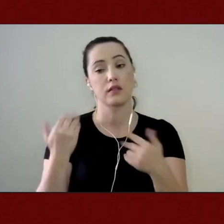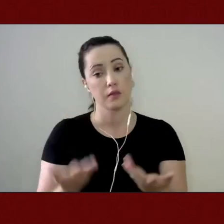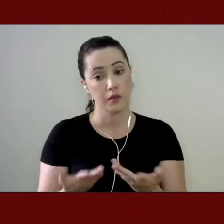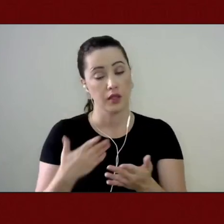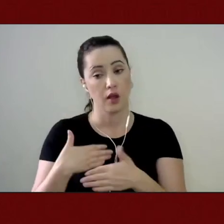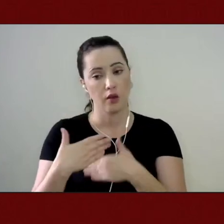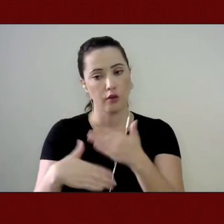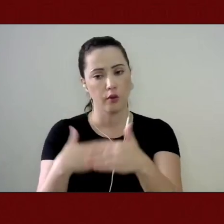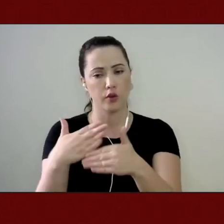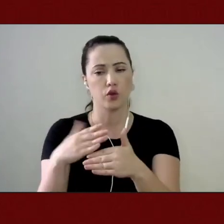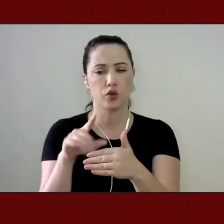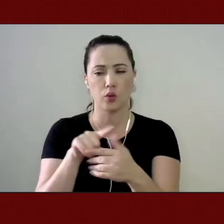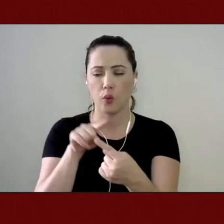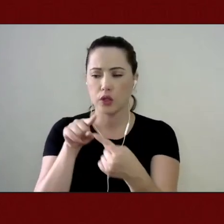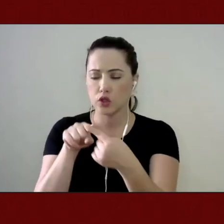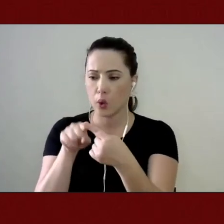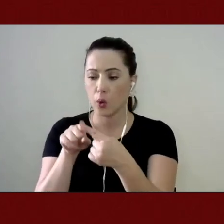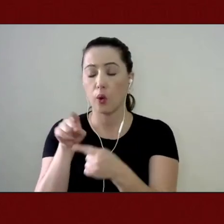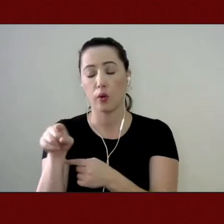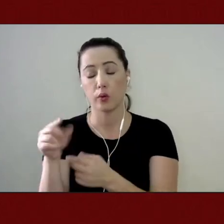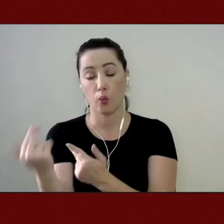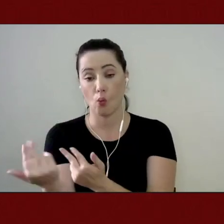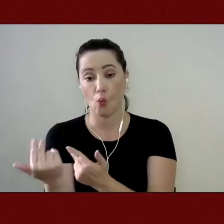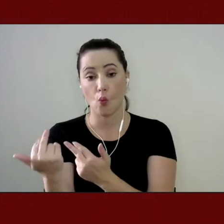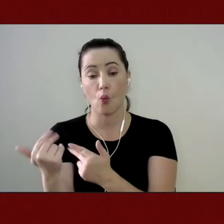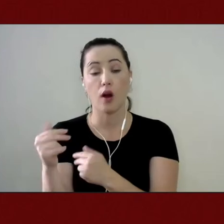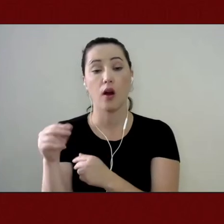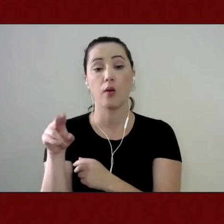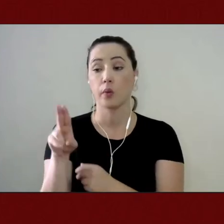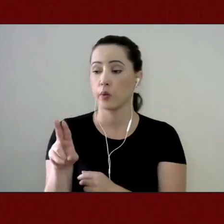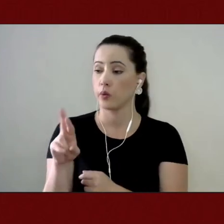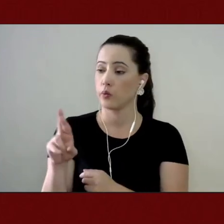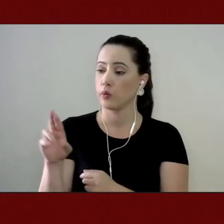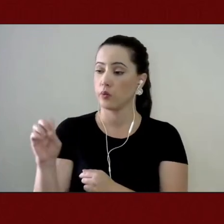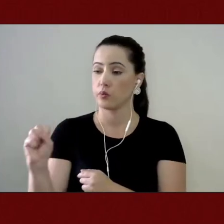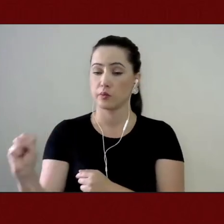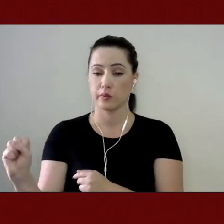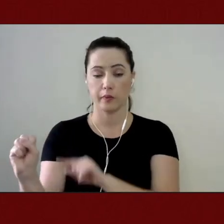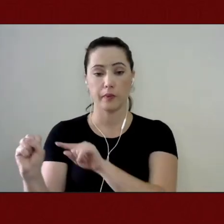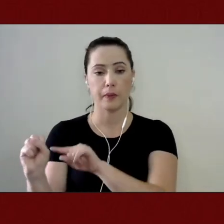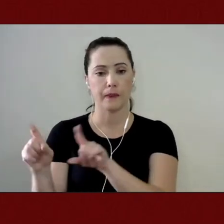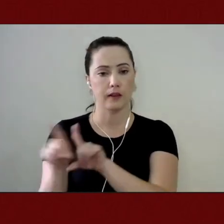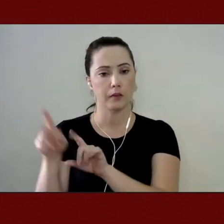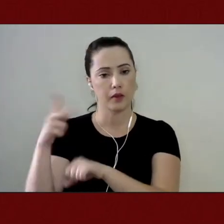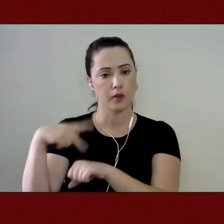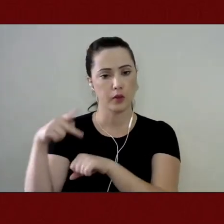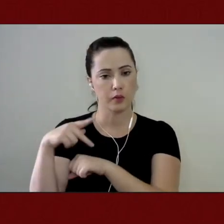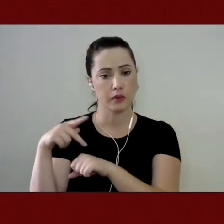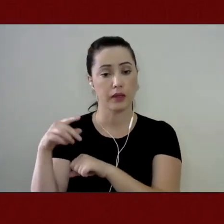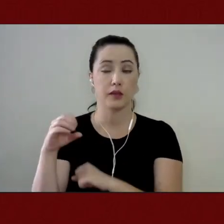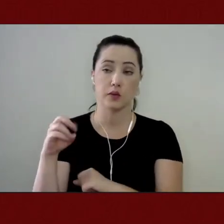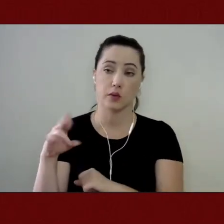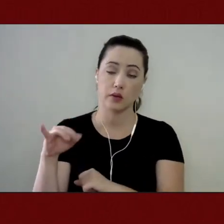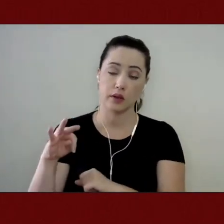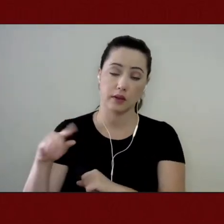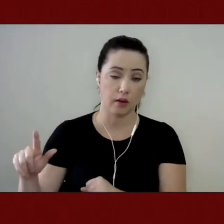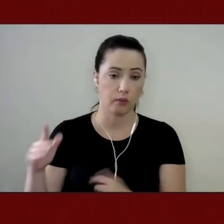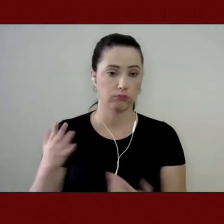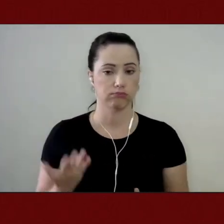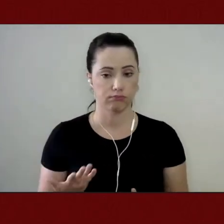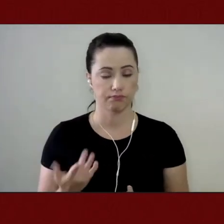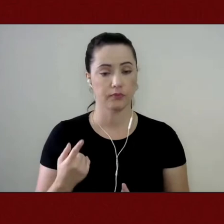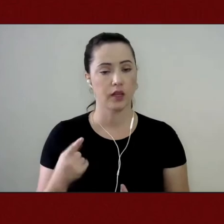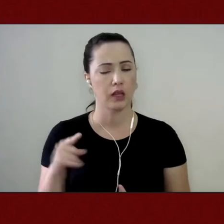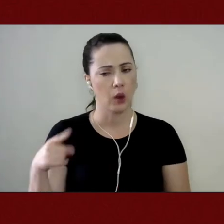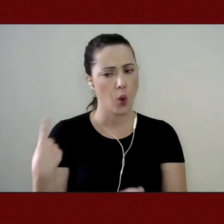ao modelo implantado na União Soviética e nos países da Europa Oriental. Existe, então, um acordo com a